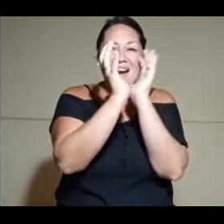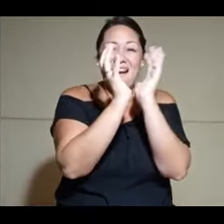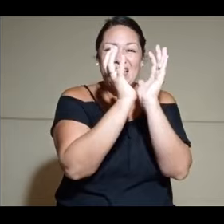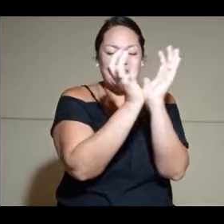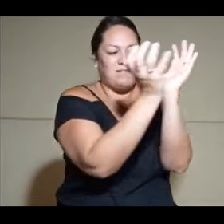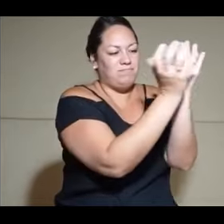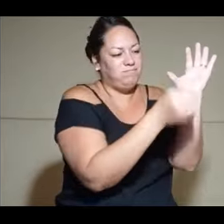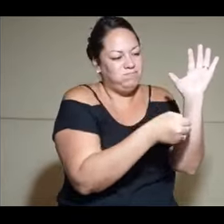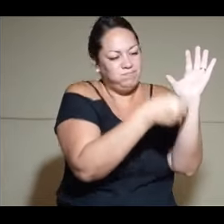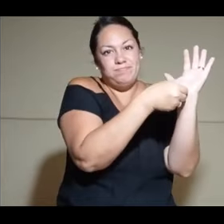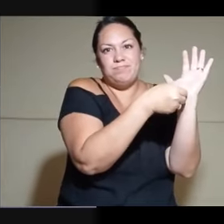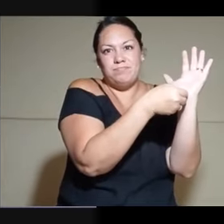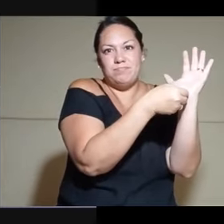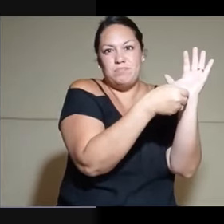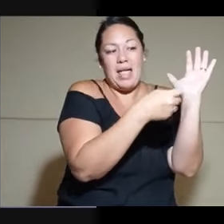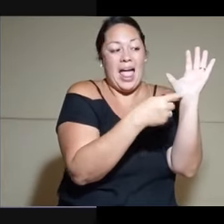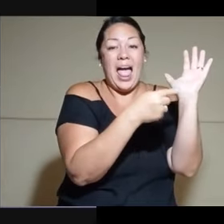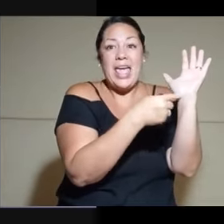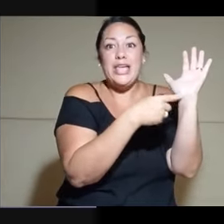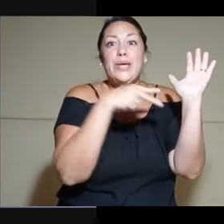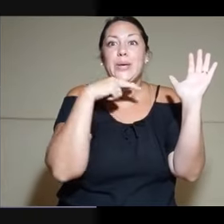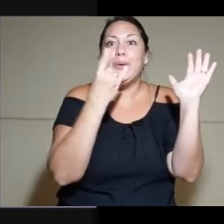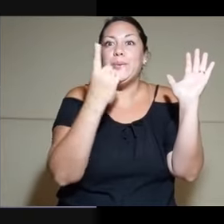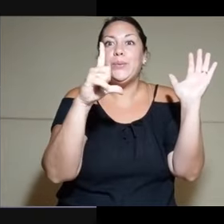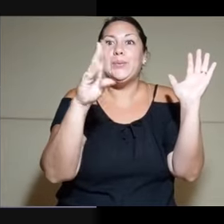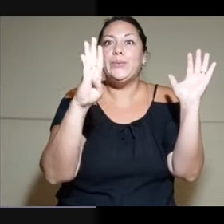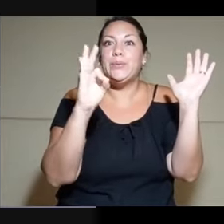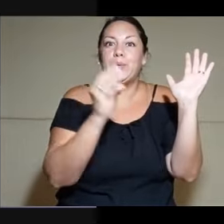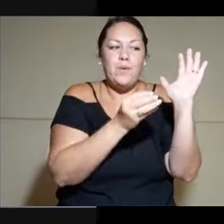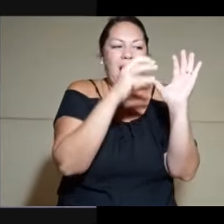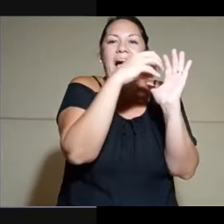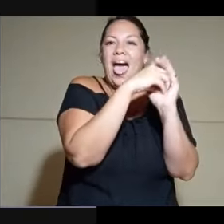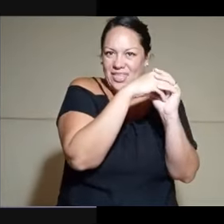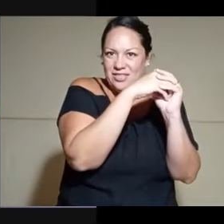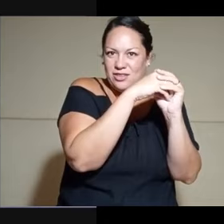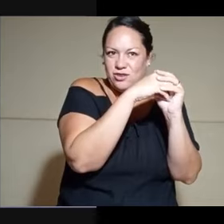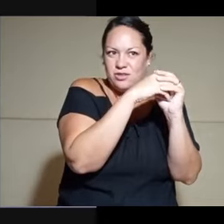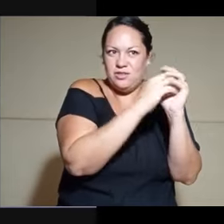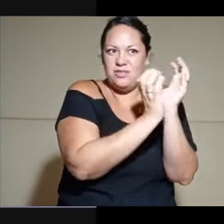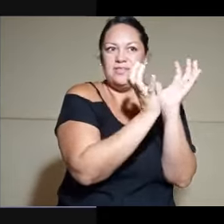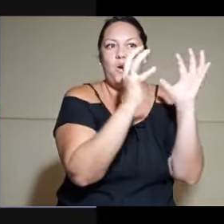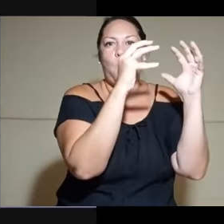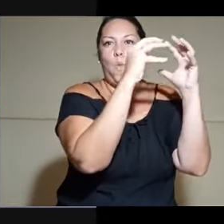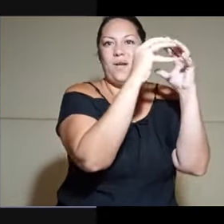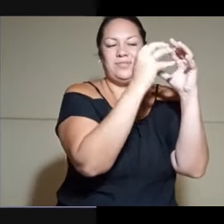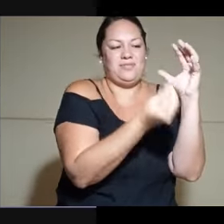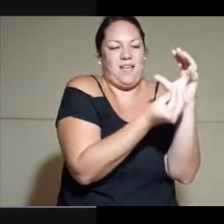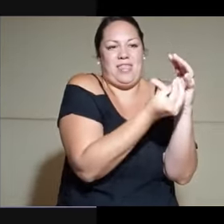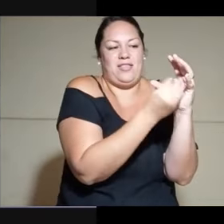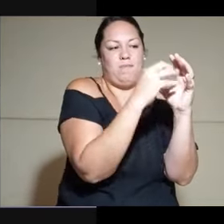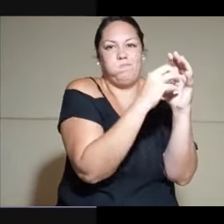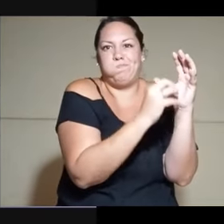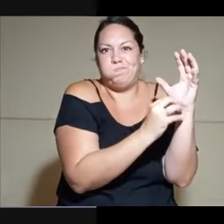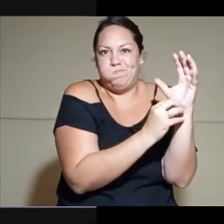está el orificio del cráneo. Acá empieza el cráneo. ¿Sí? Ahí empieza el